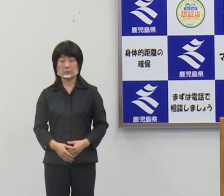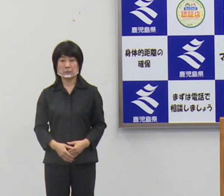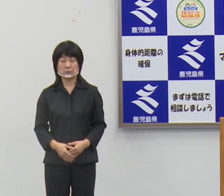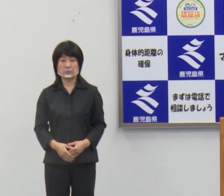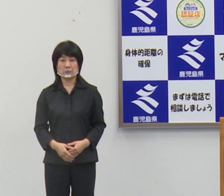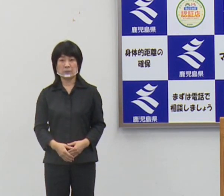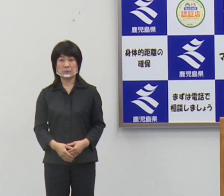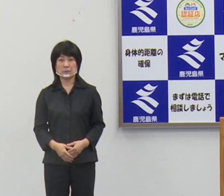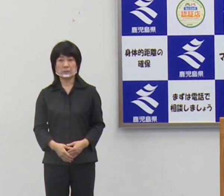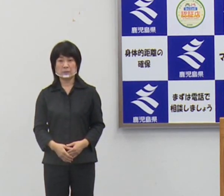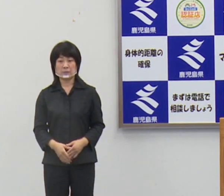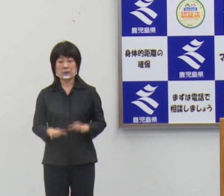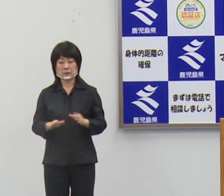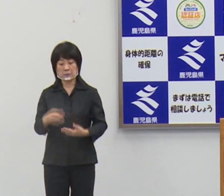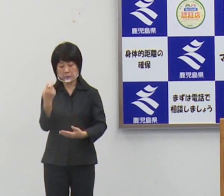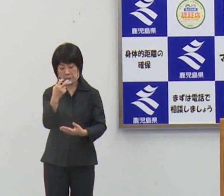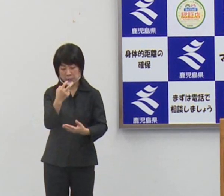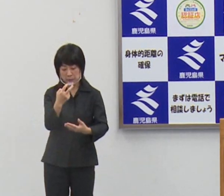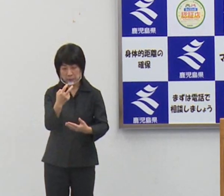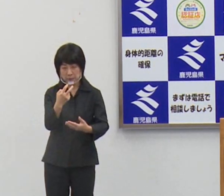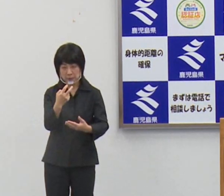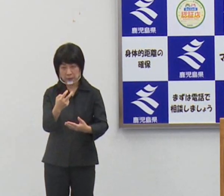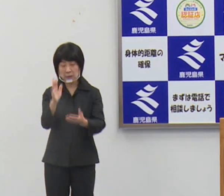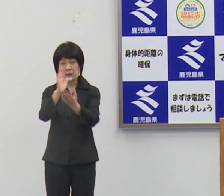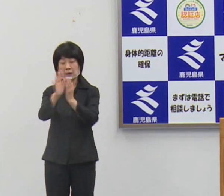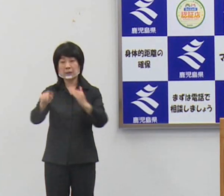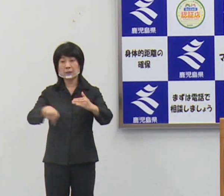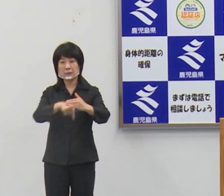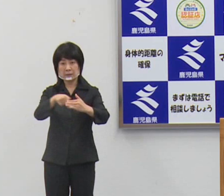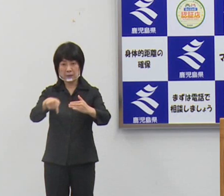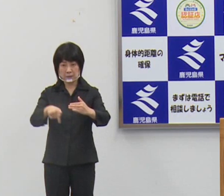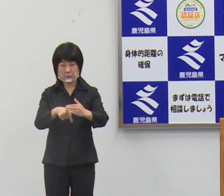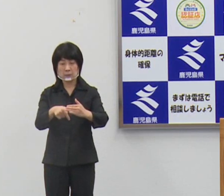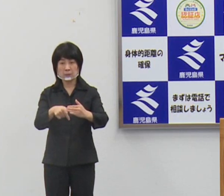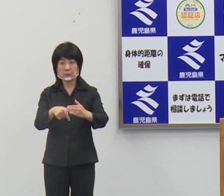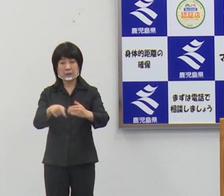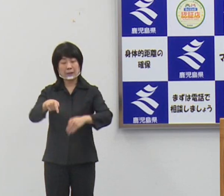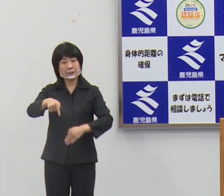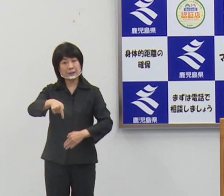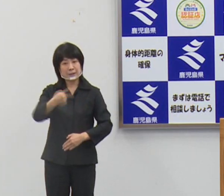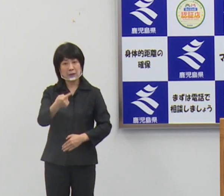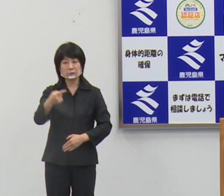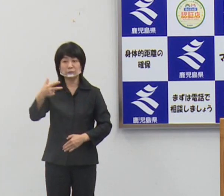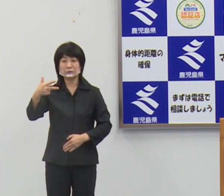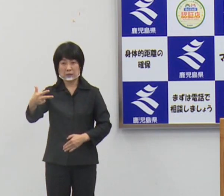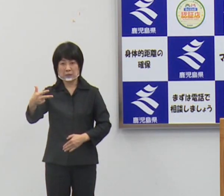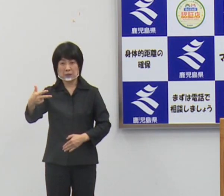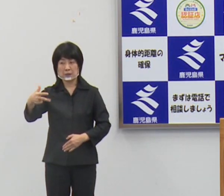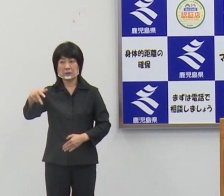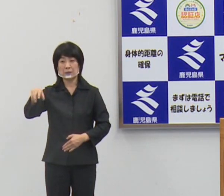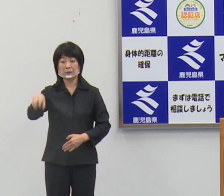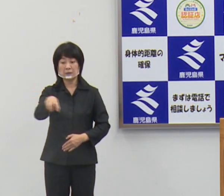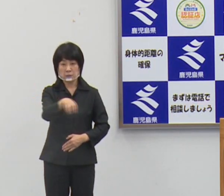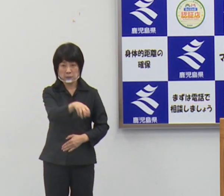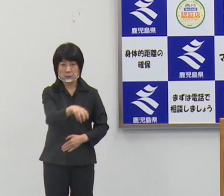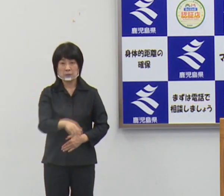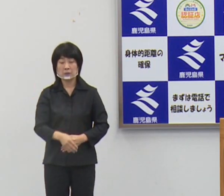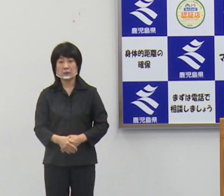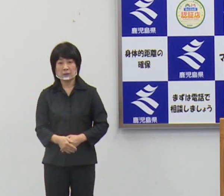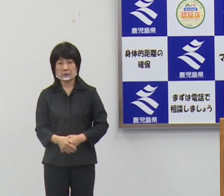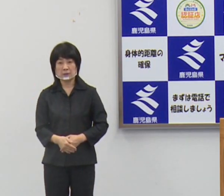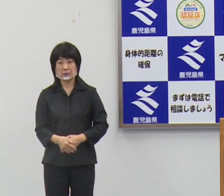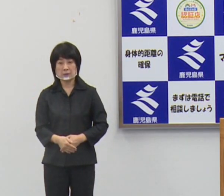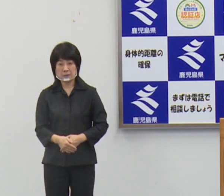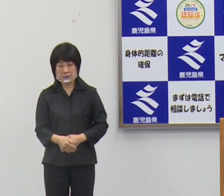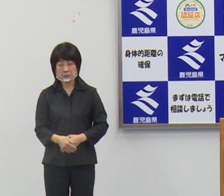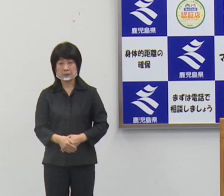ね、なーっと見て県内で107箇所営業時間